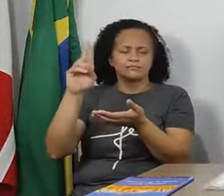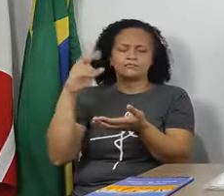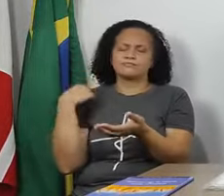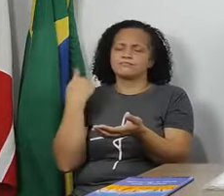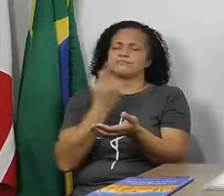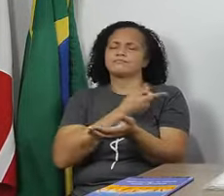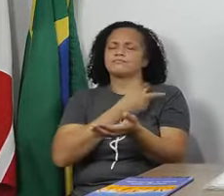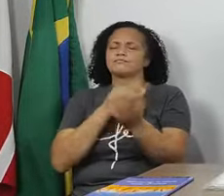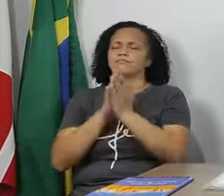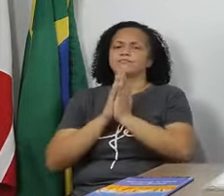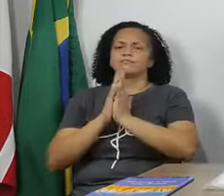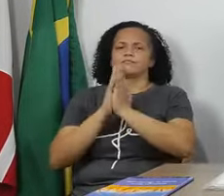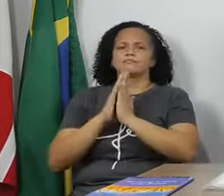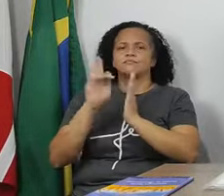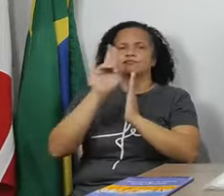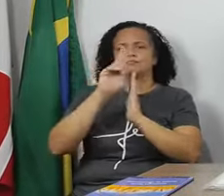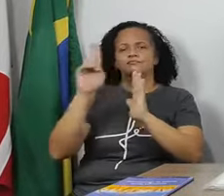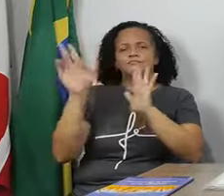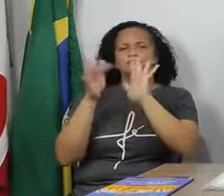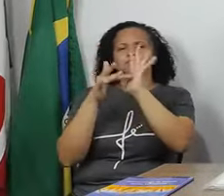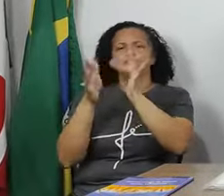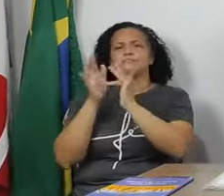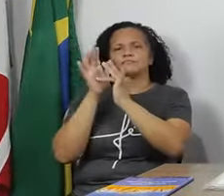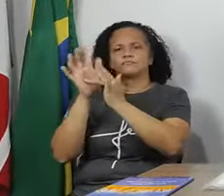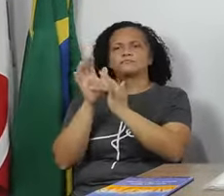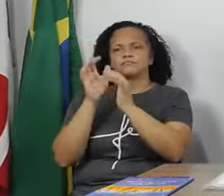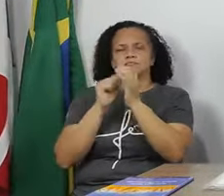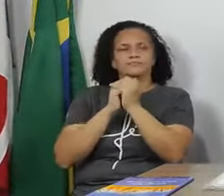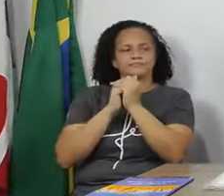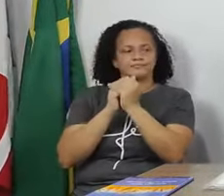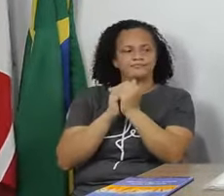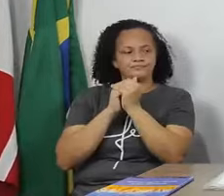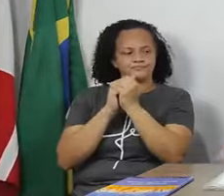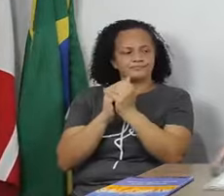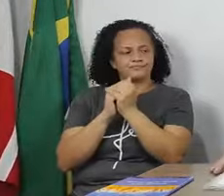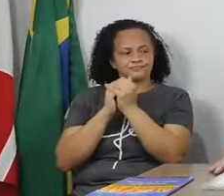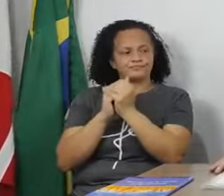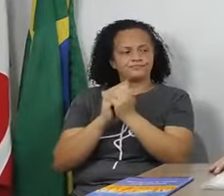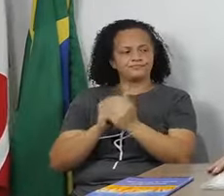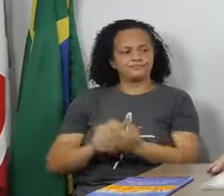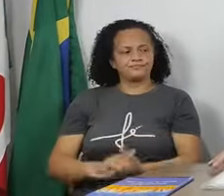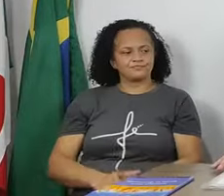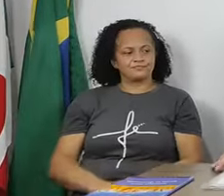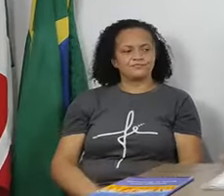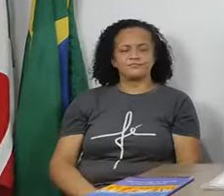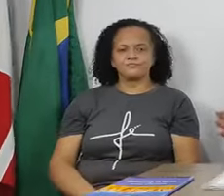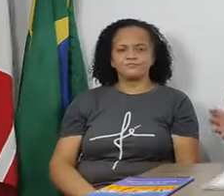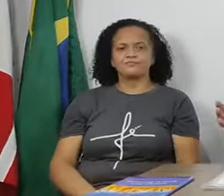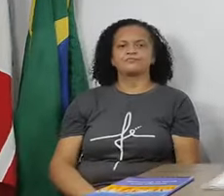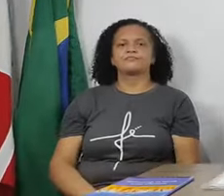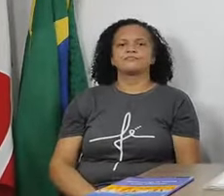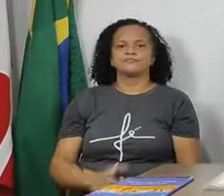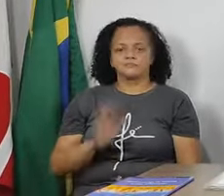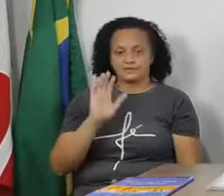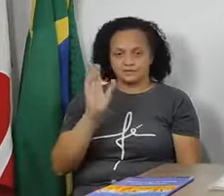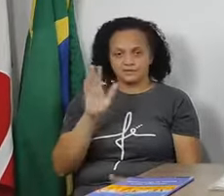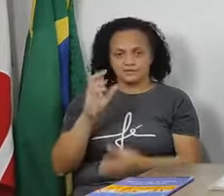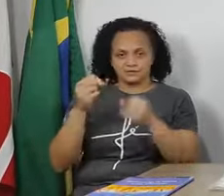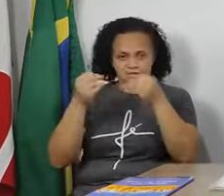em nome de Jesus, amém e amém. Como nós falamos, né,